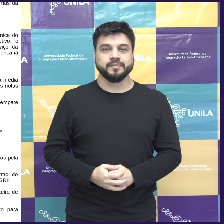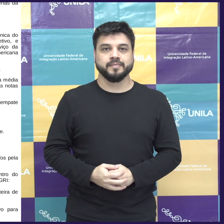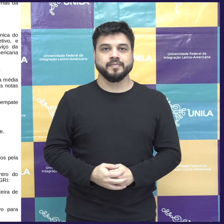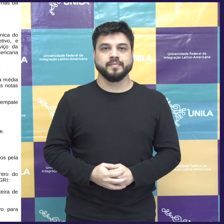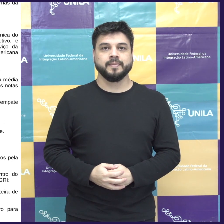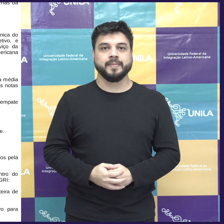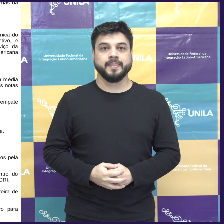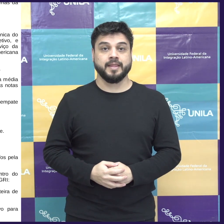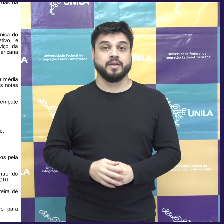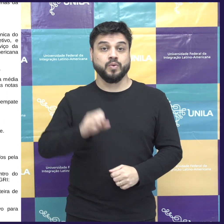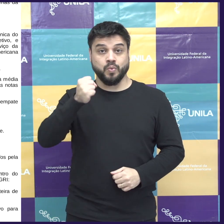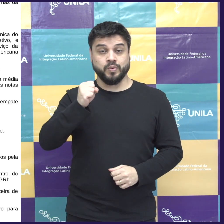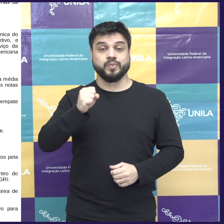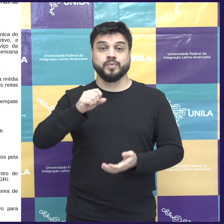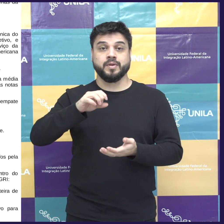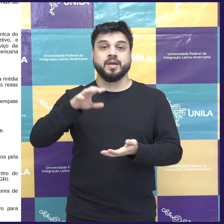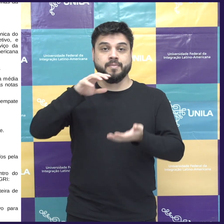8. Da matrícula.